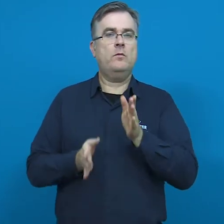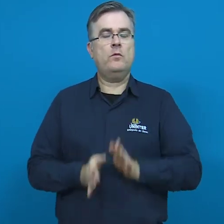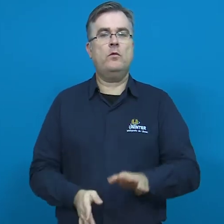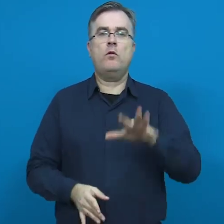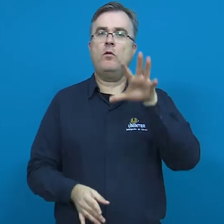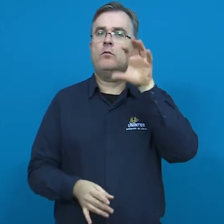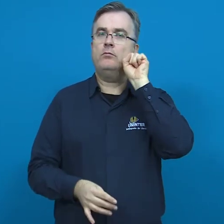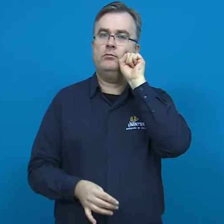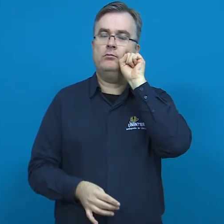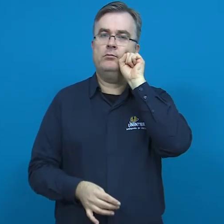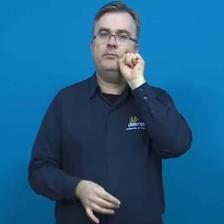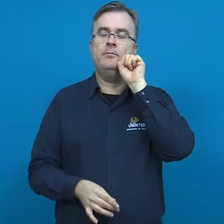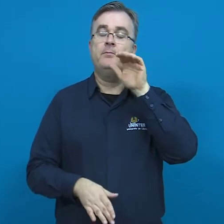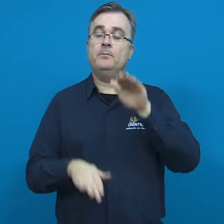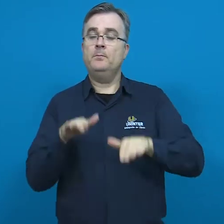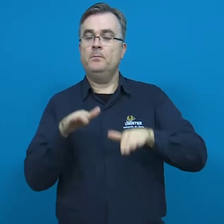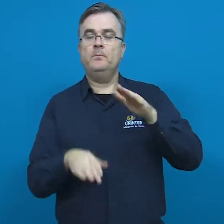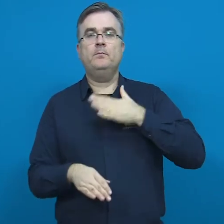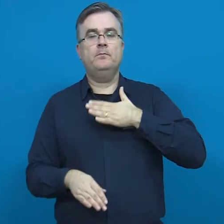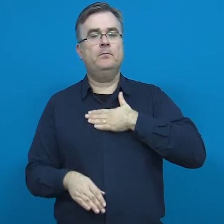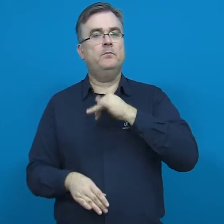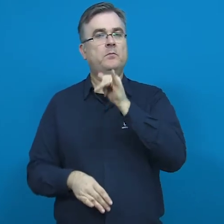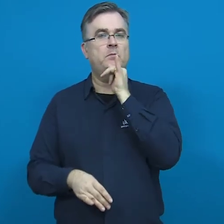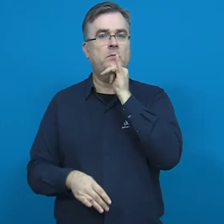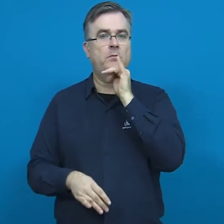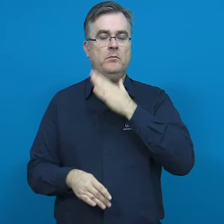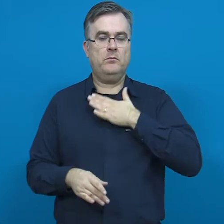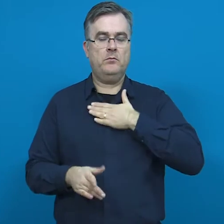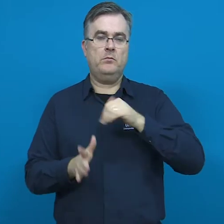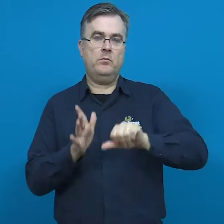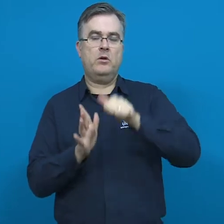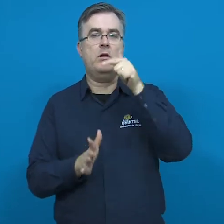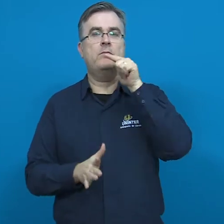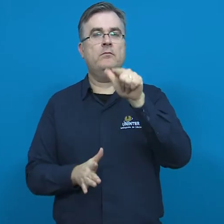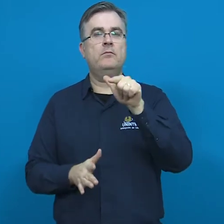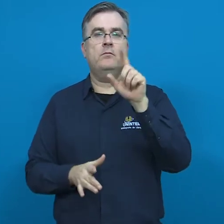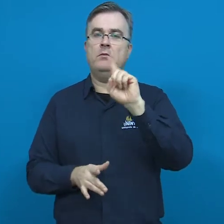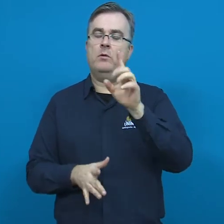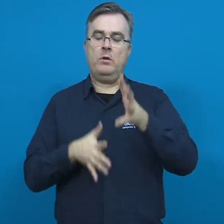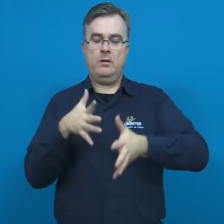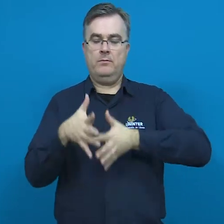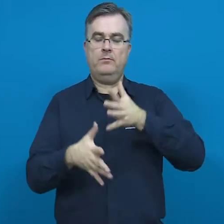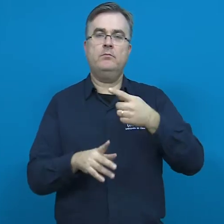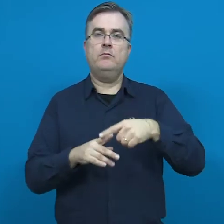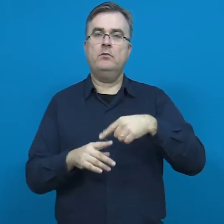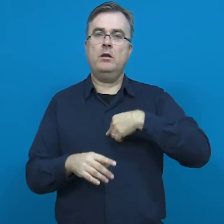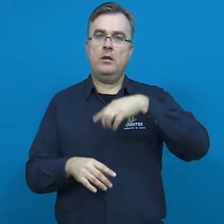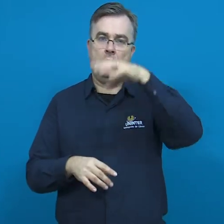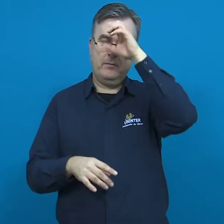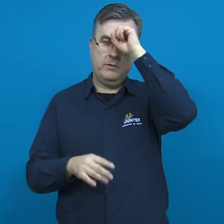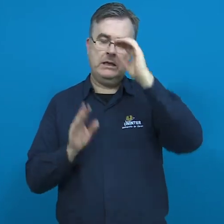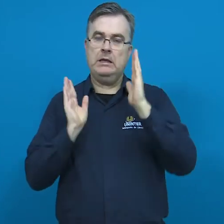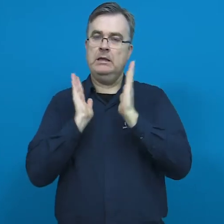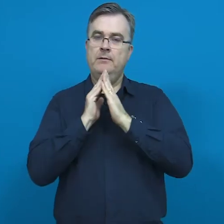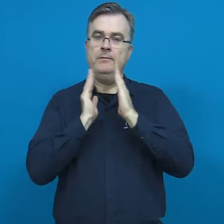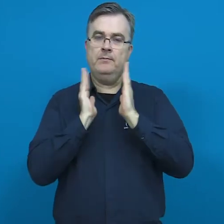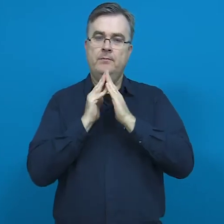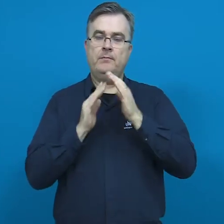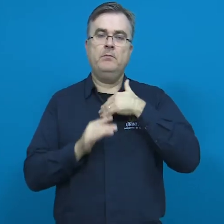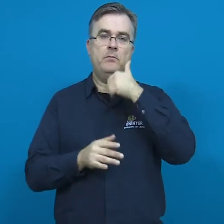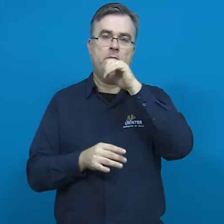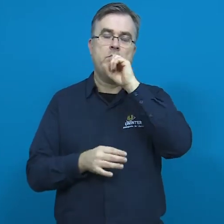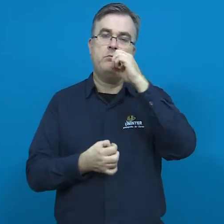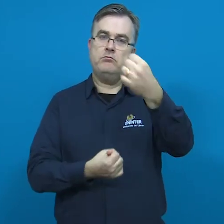ou não, nasceu ouvinte, então vai depender. Eu, por exemplo, a minha primeira língua não foi a Libras, porque eu aprendi em